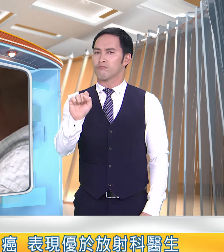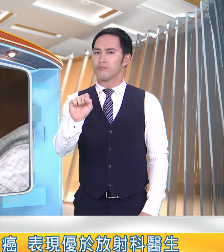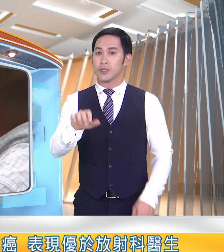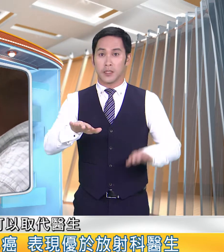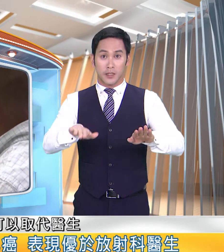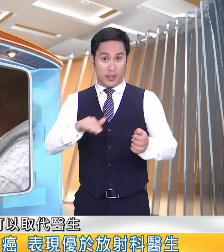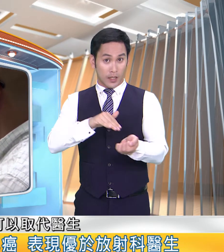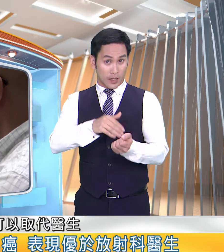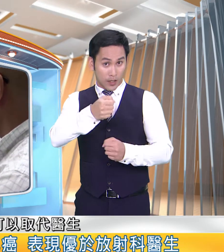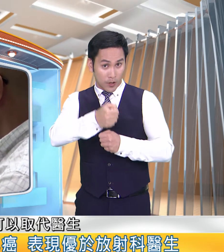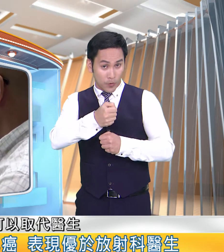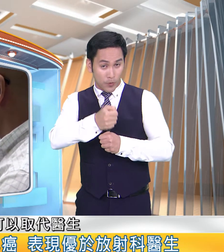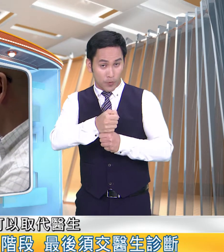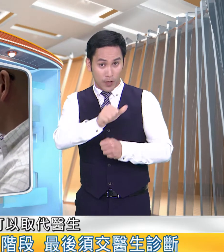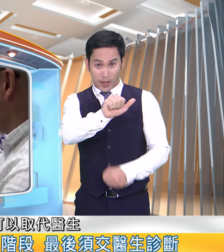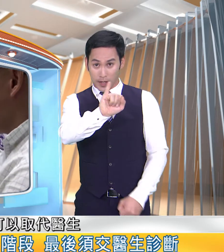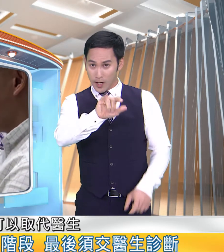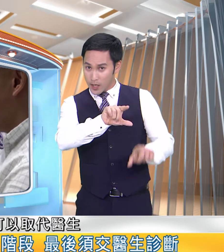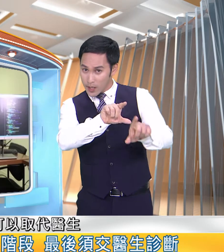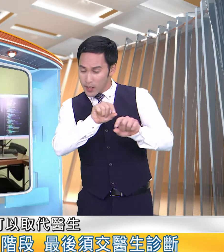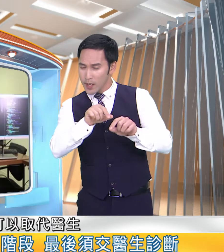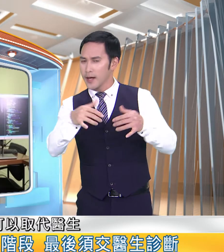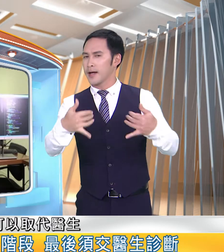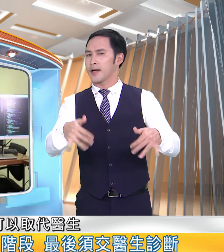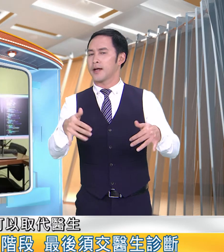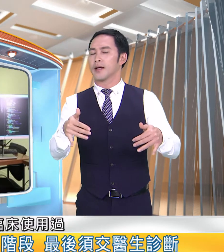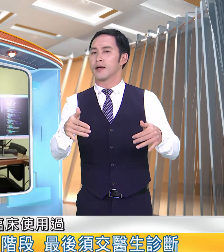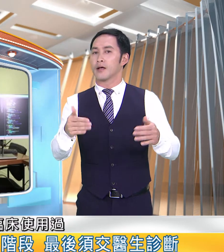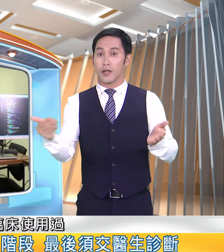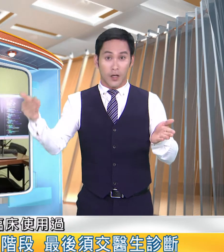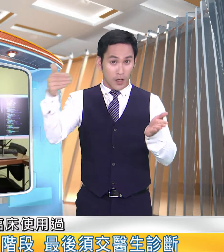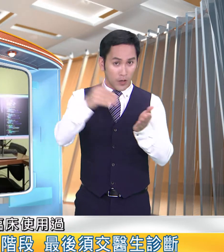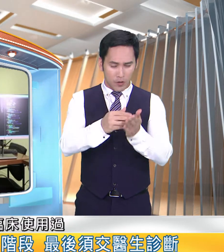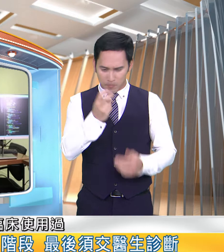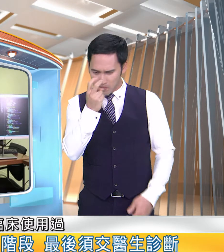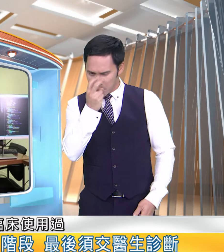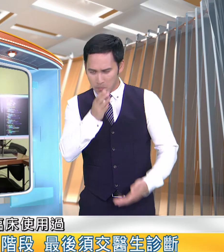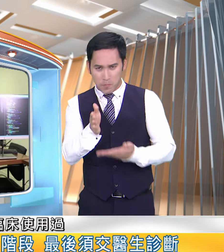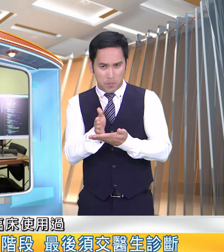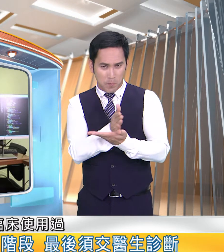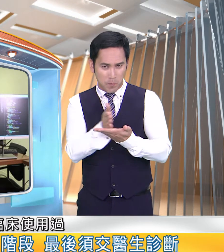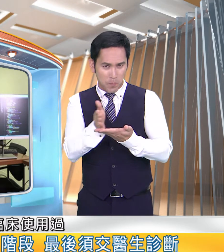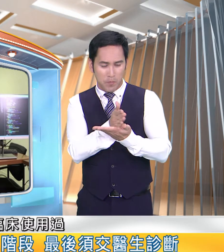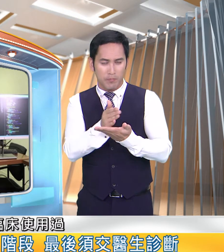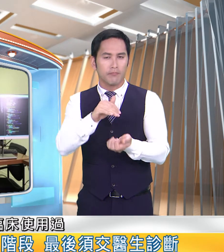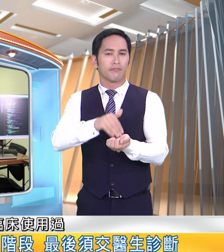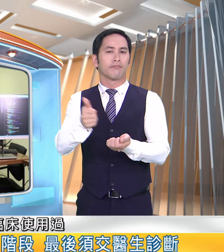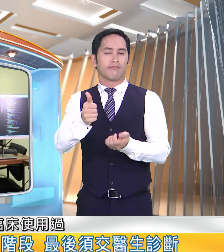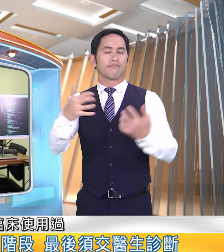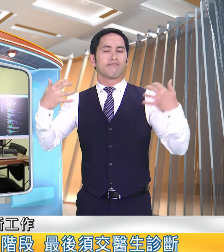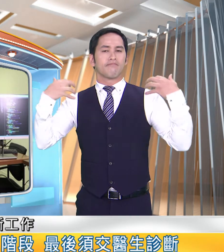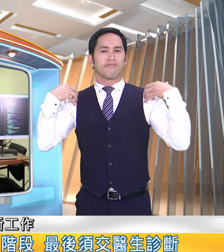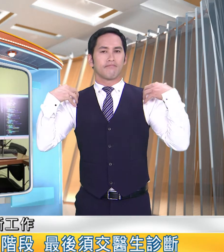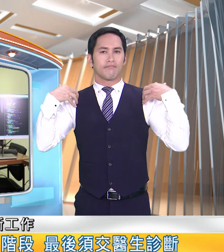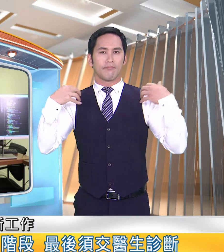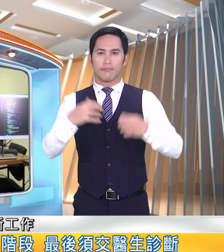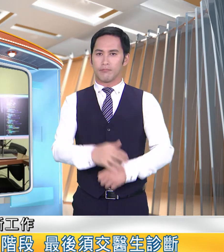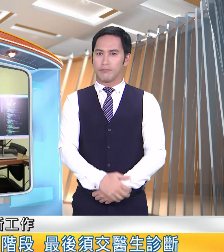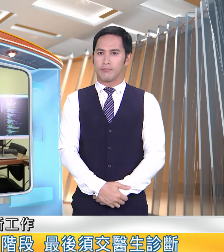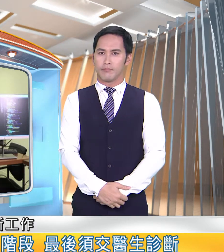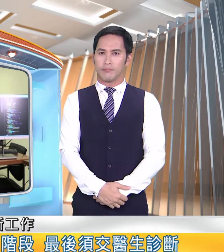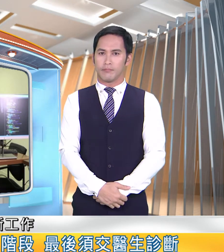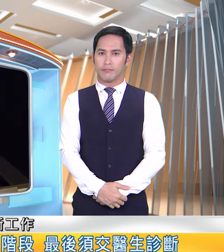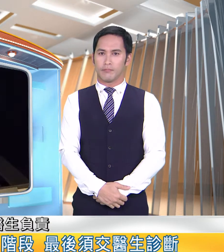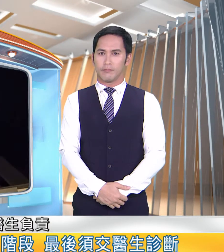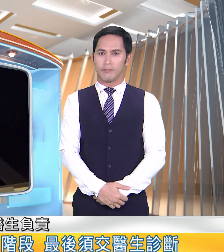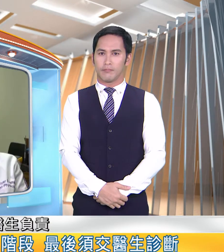生，但这不代表 AI 可以取代医生，因为至今尚未临床使用过。此外，最后的诊